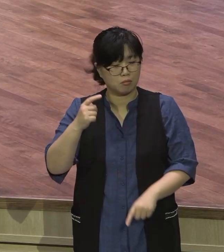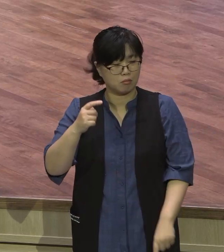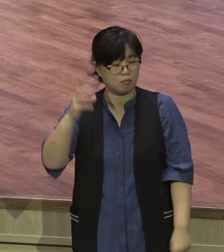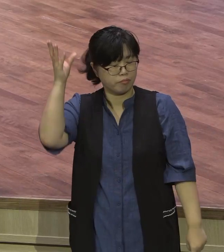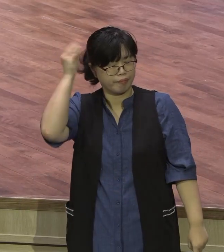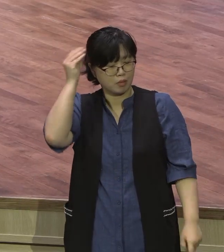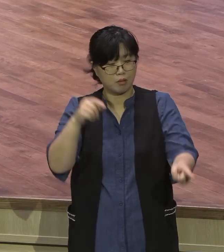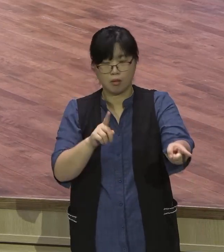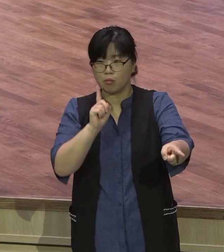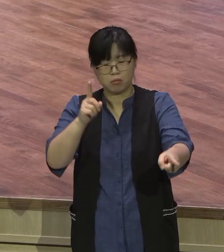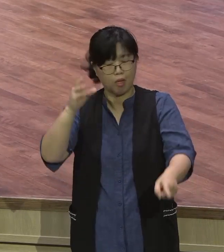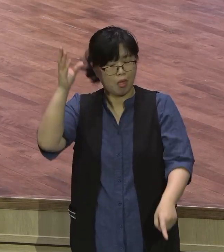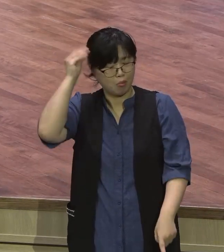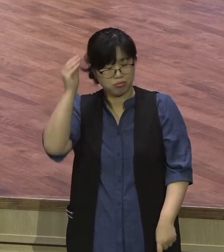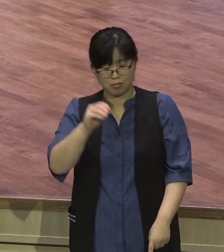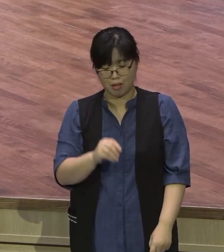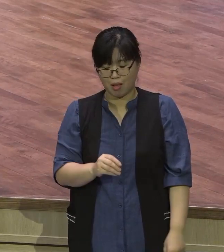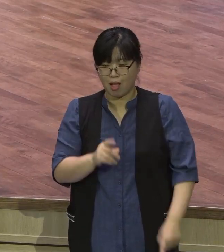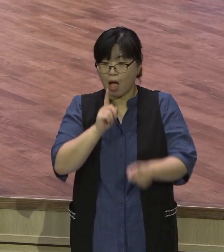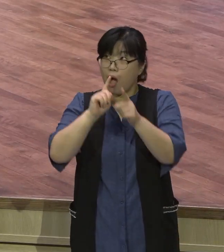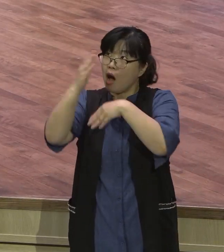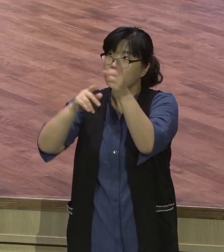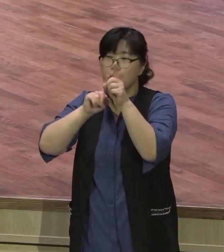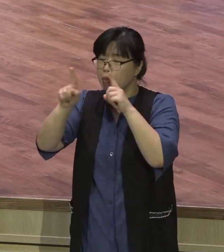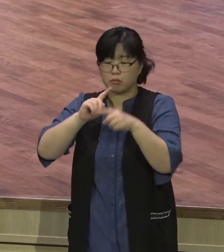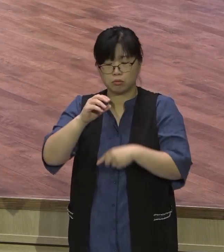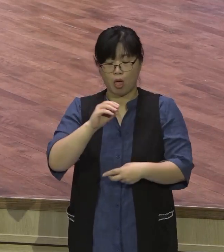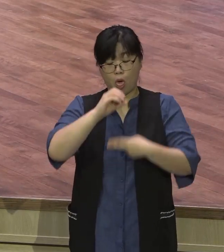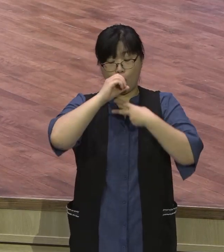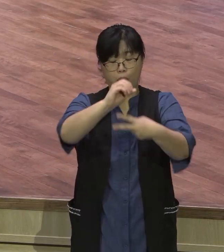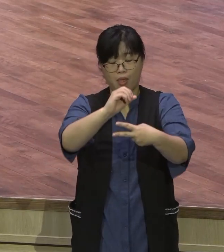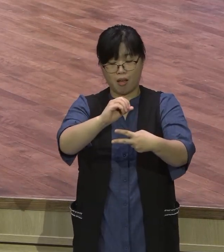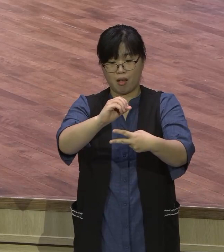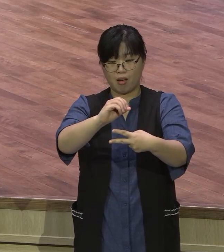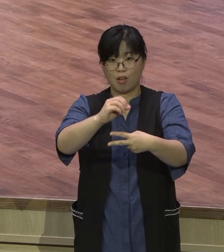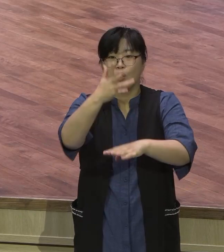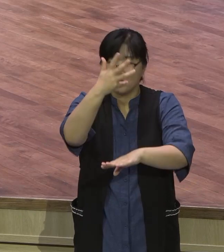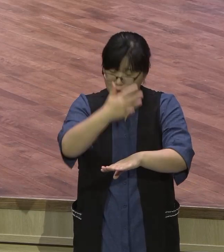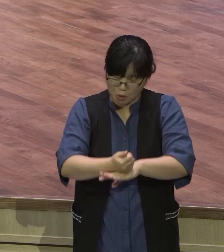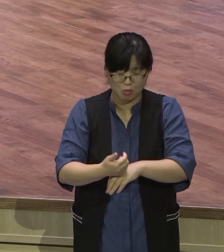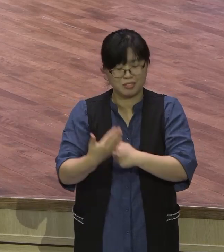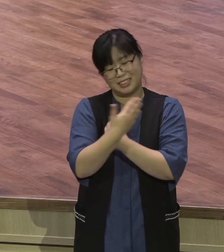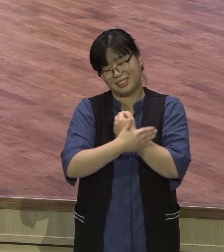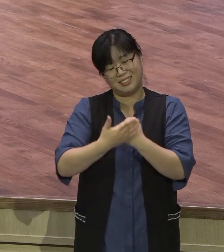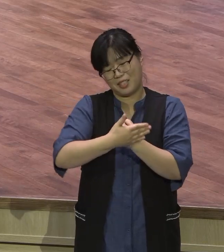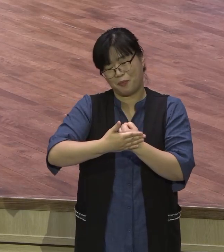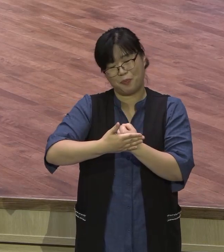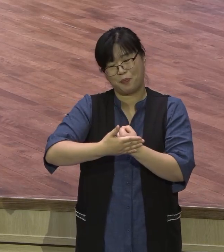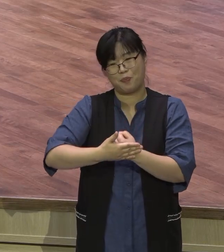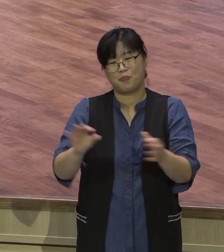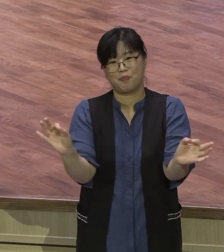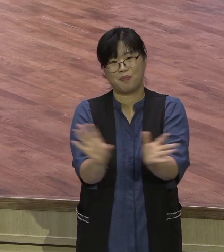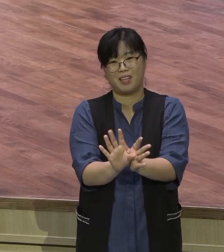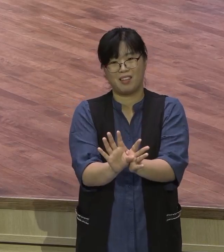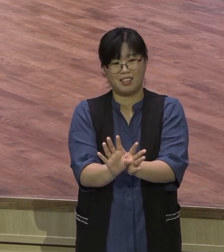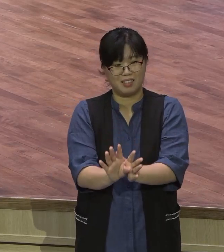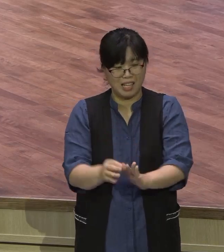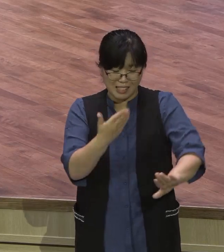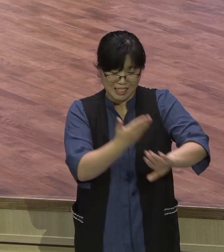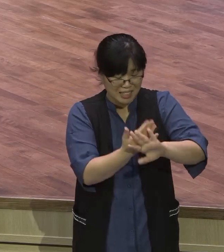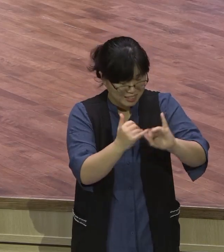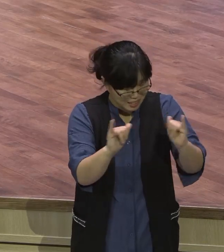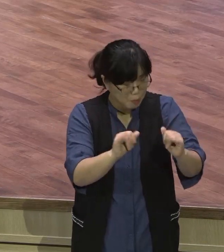없어 말씀이 없으니까 말씀이 없으니까 포럼이 안 되잖아요 포럼이 안 되죠 받은 은혜를